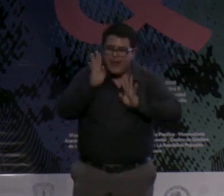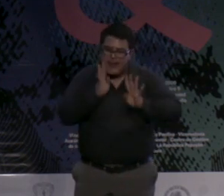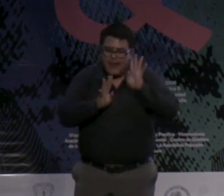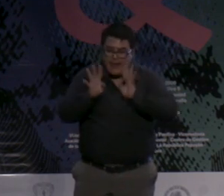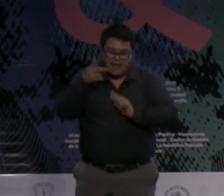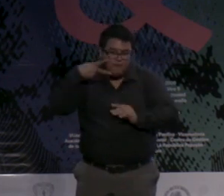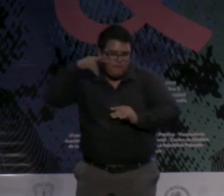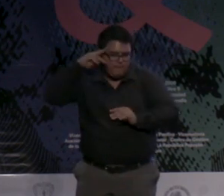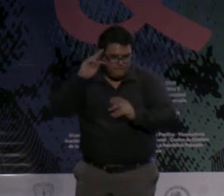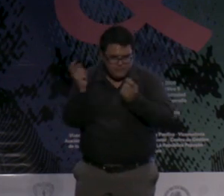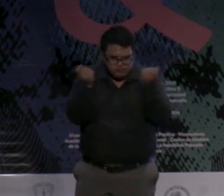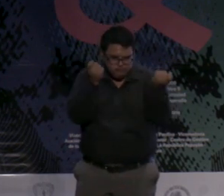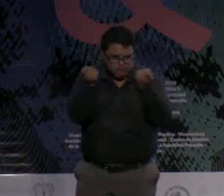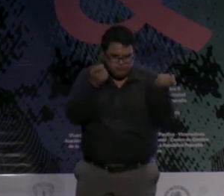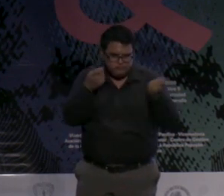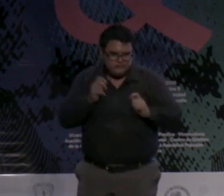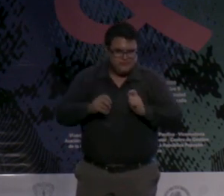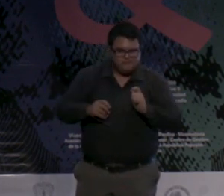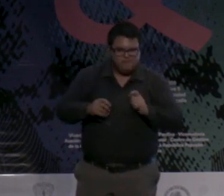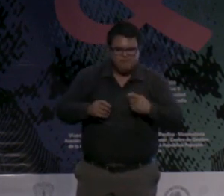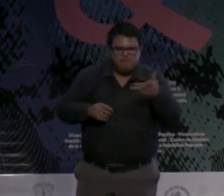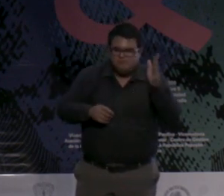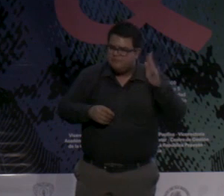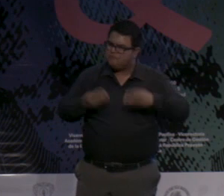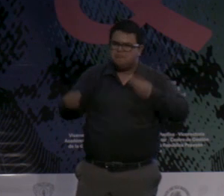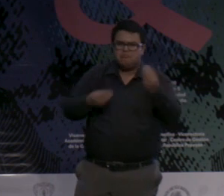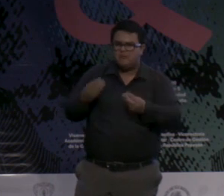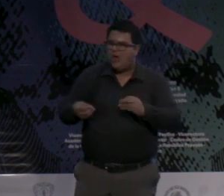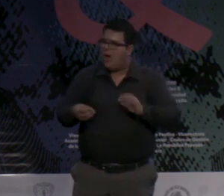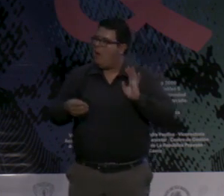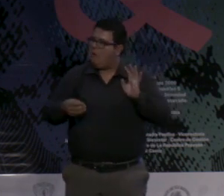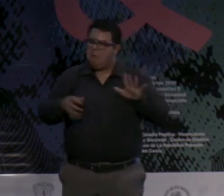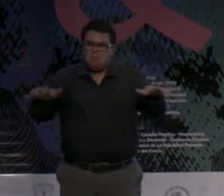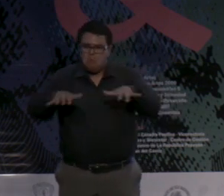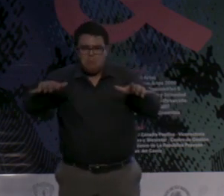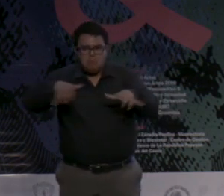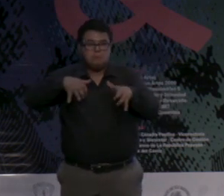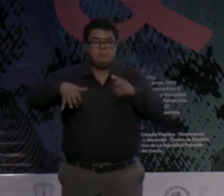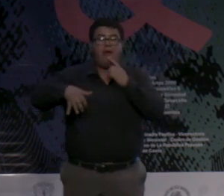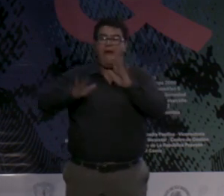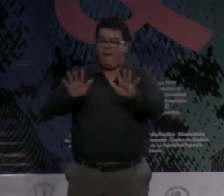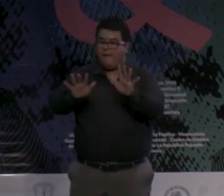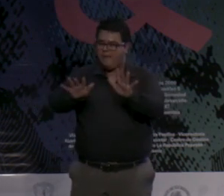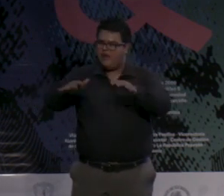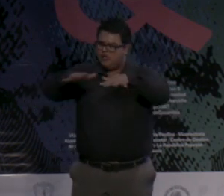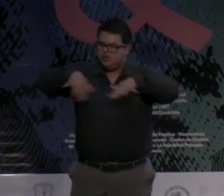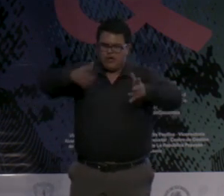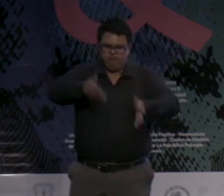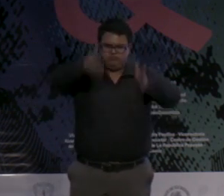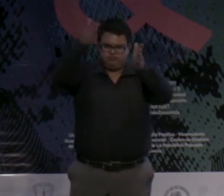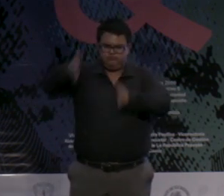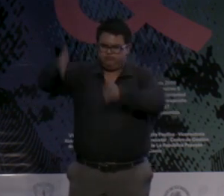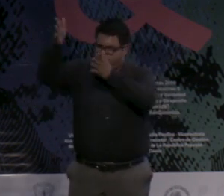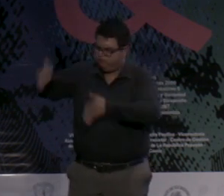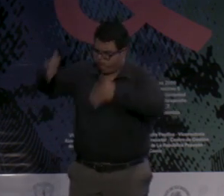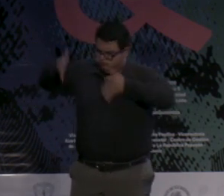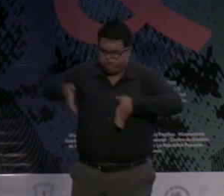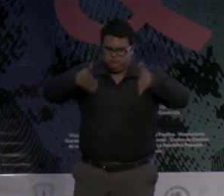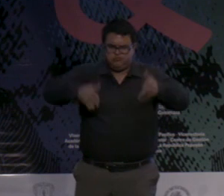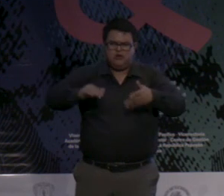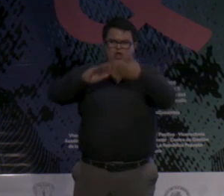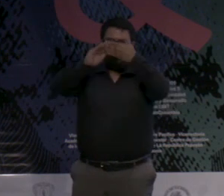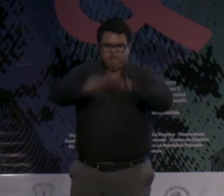cuyo tal vez acción más visible consistió en demoler una gran cantidad de edificios para desaparecer pequeñas